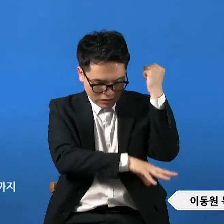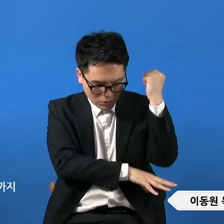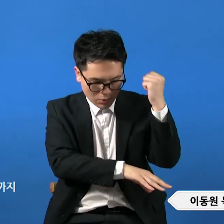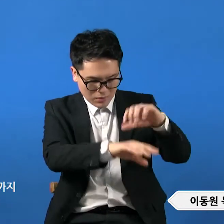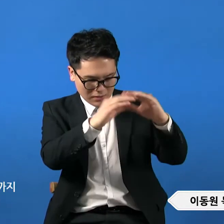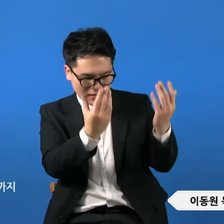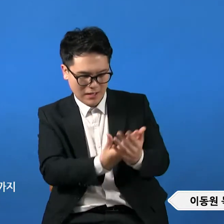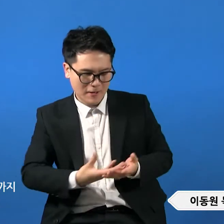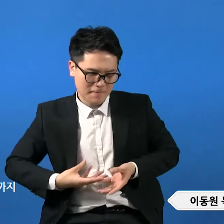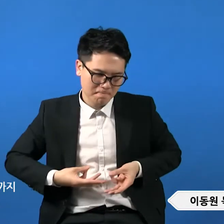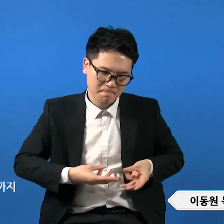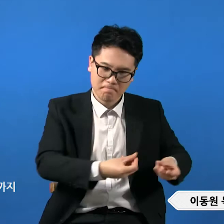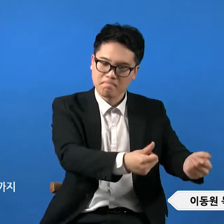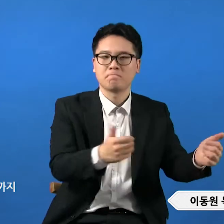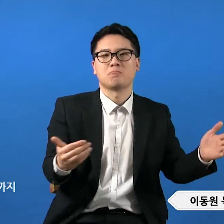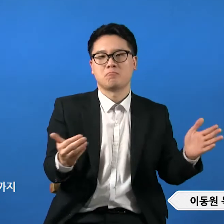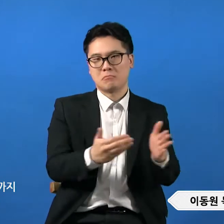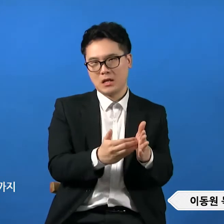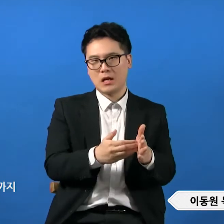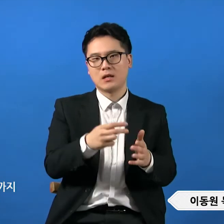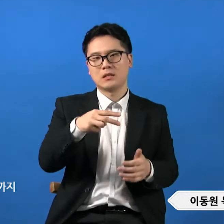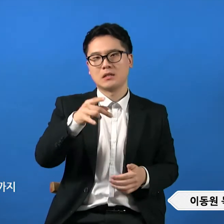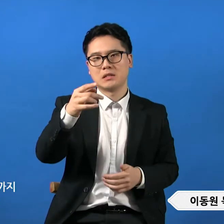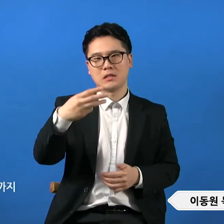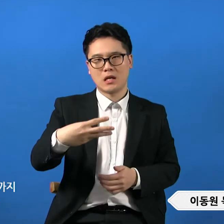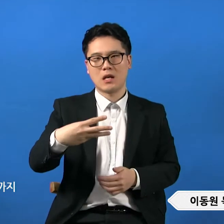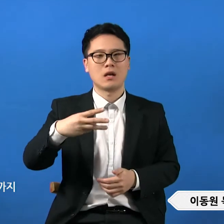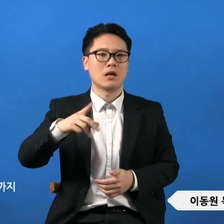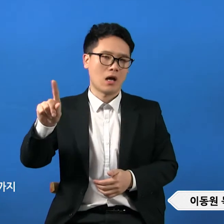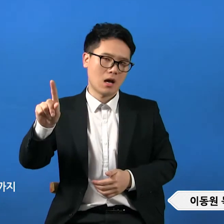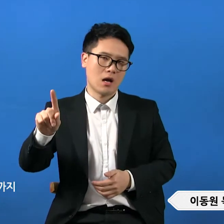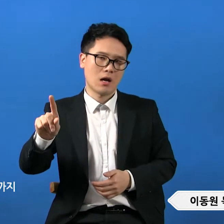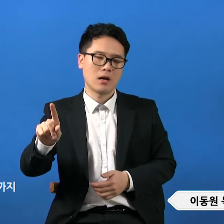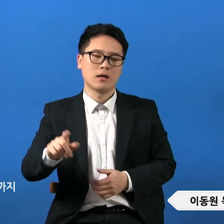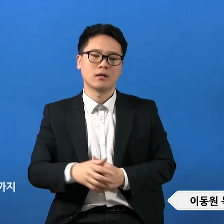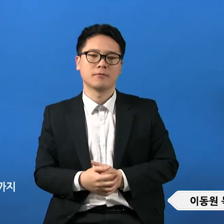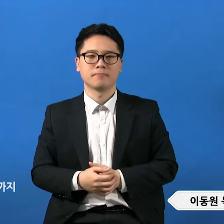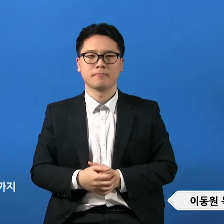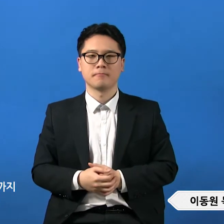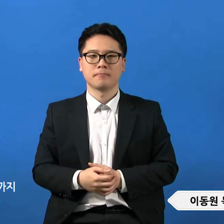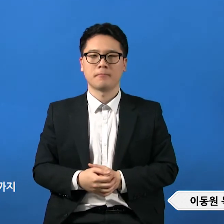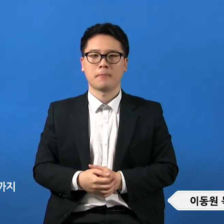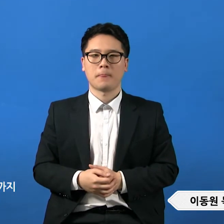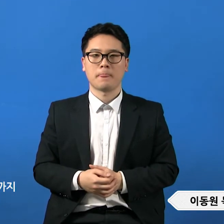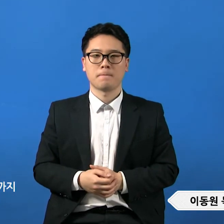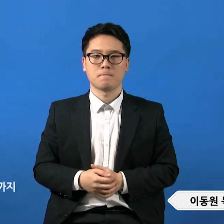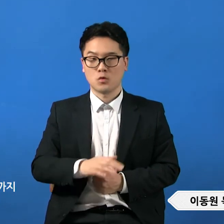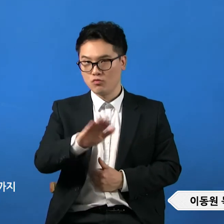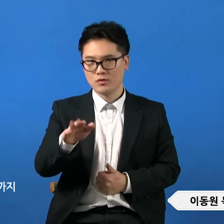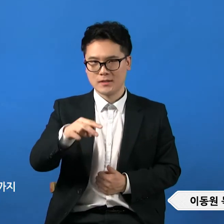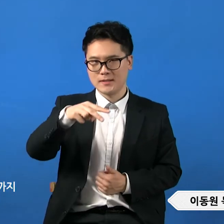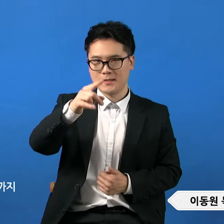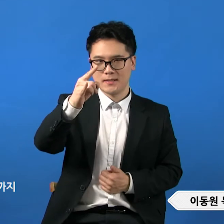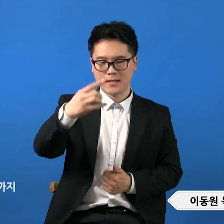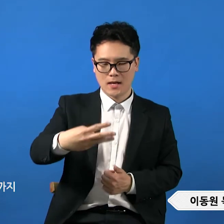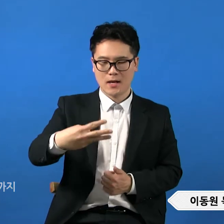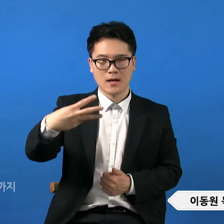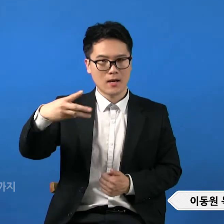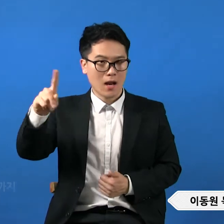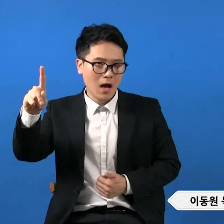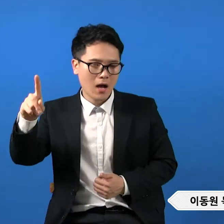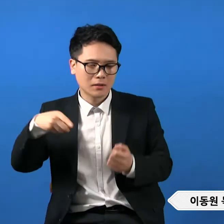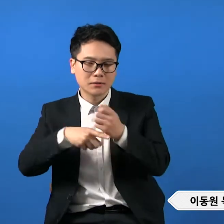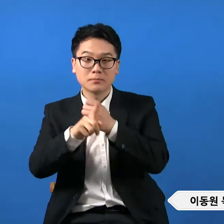바닥까지 드러내셨나이다. 셀라. 네. 우리가 셀라라는 것은